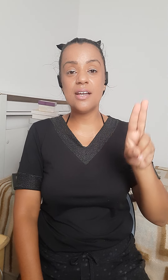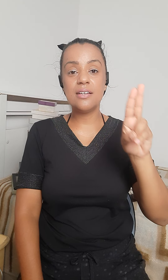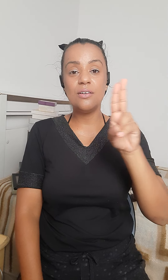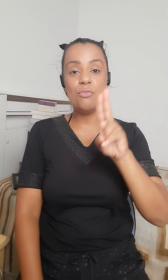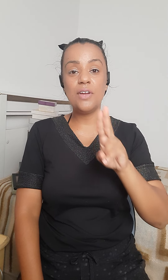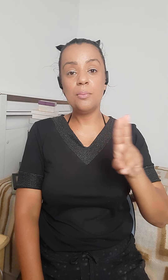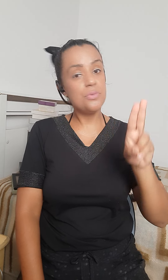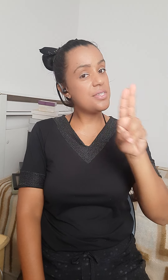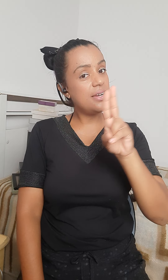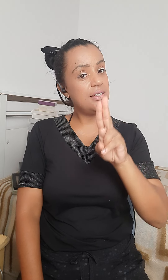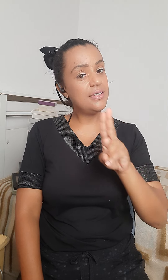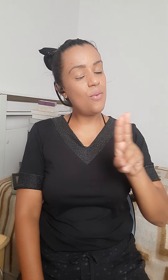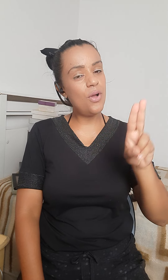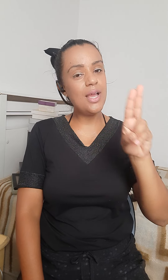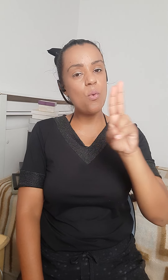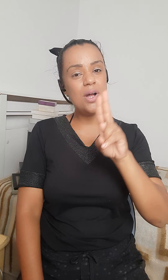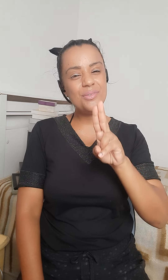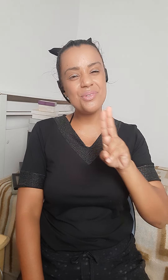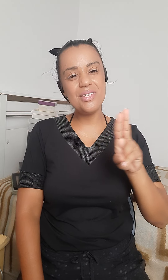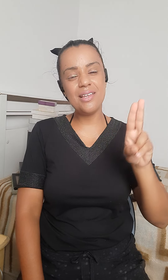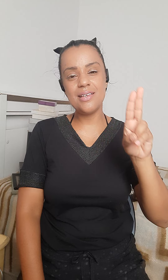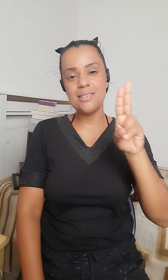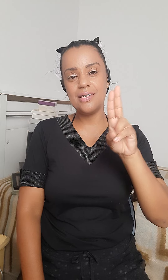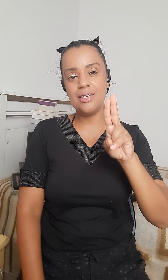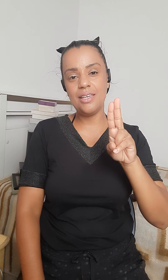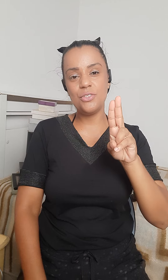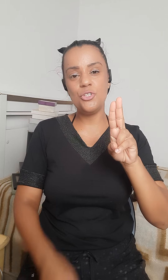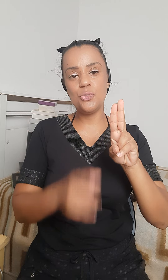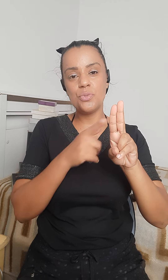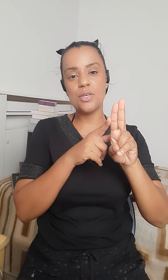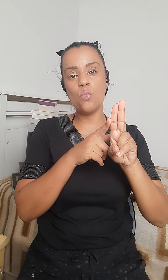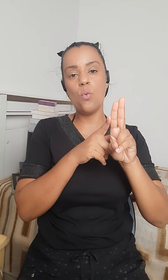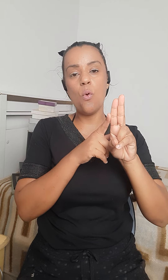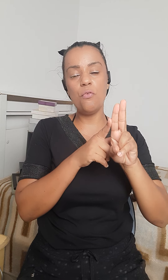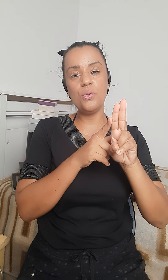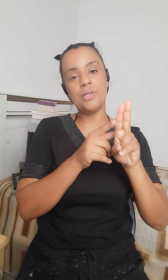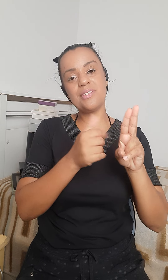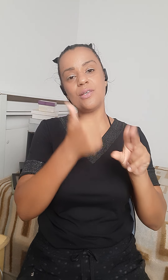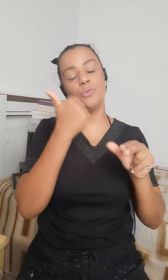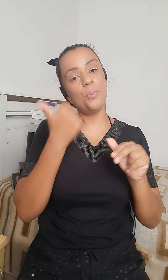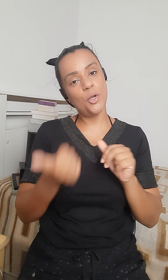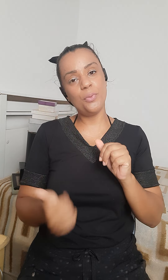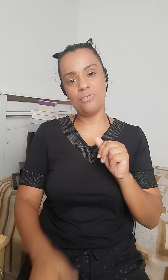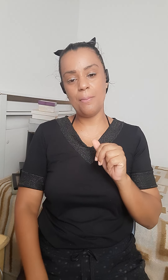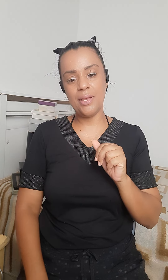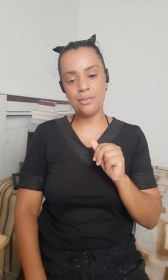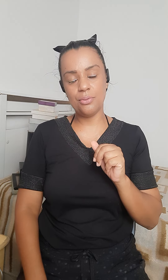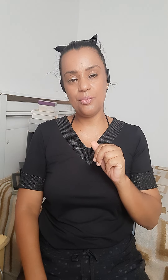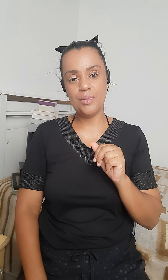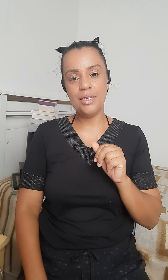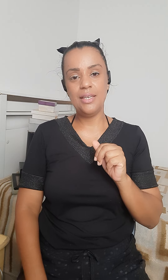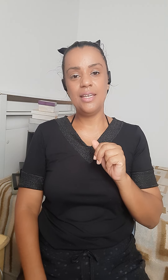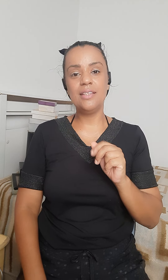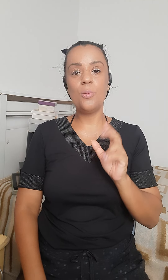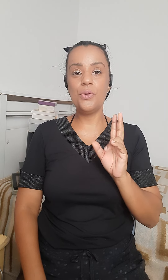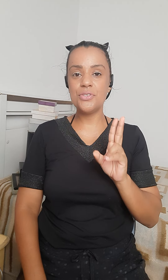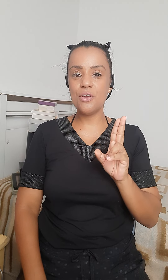Usar, o verbo usar. Então, olha quantos sinais aqui a gente usa com configuração do próprio alfabeto. Então, por isso que eu